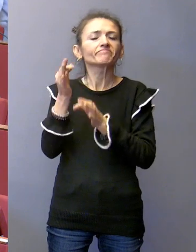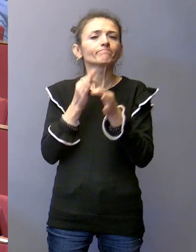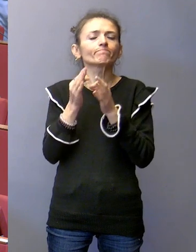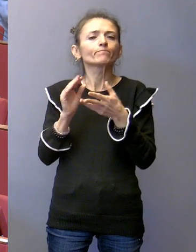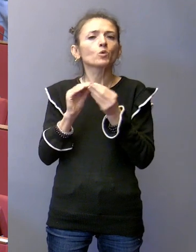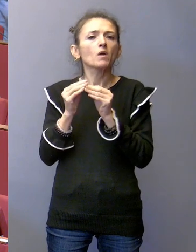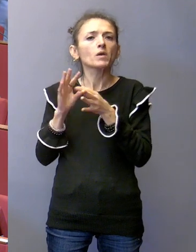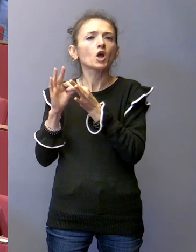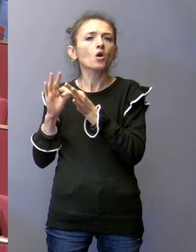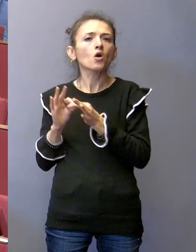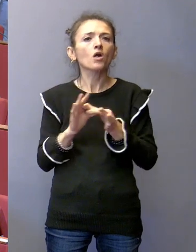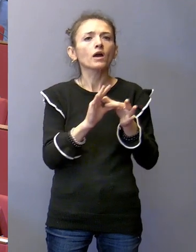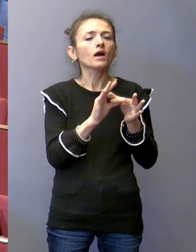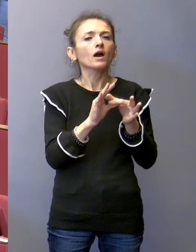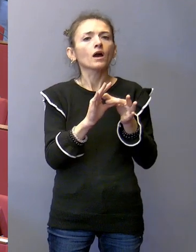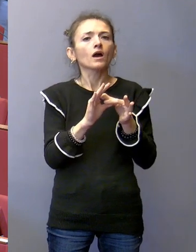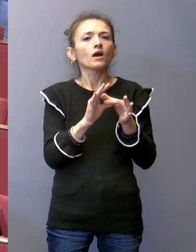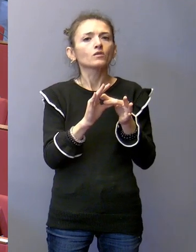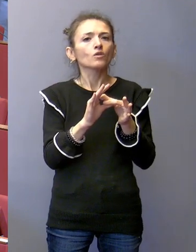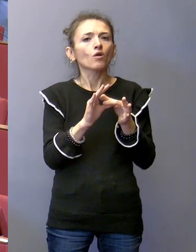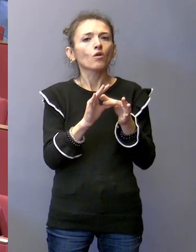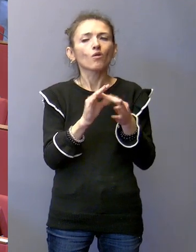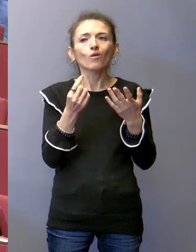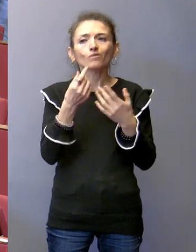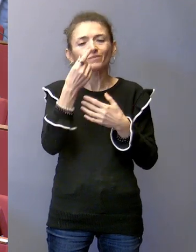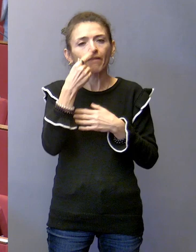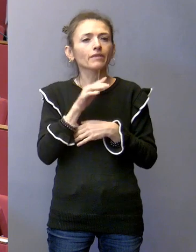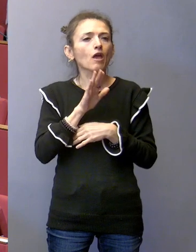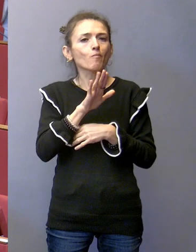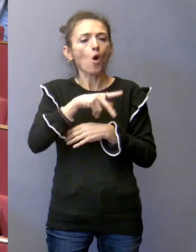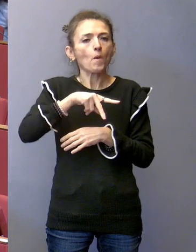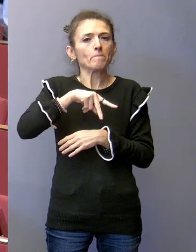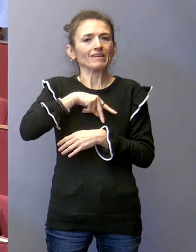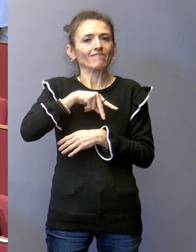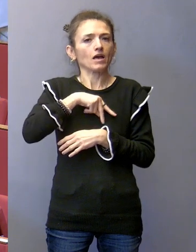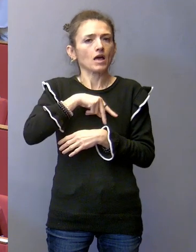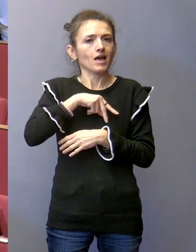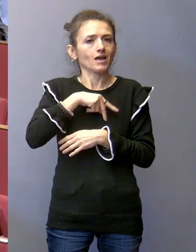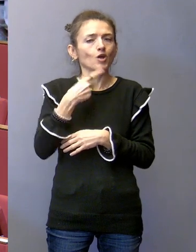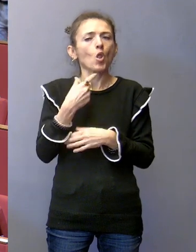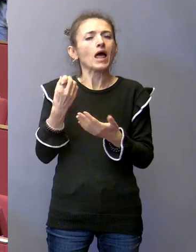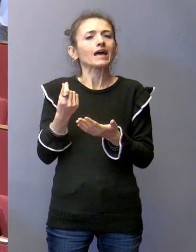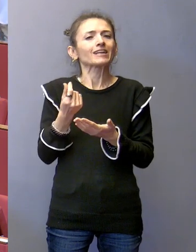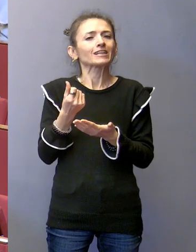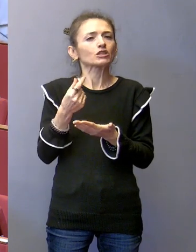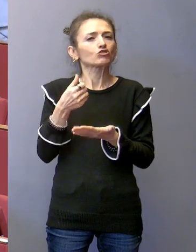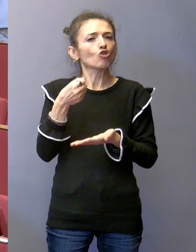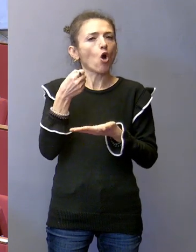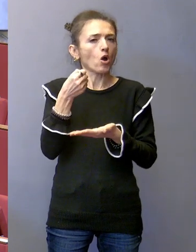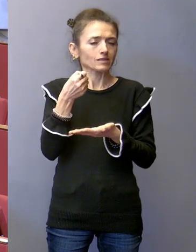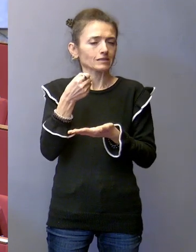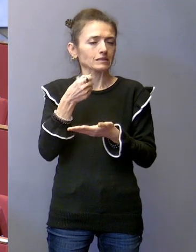la natura è privatistica quindi le risorse libero di di privati e